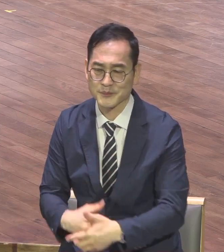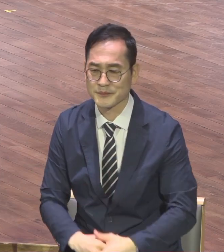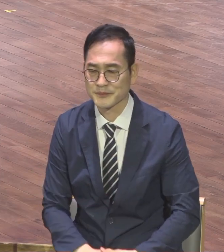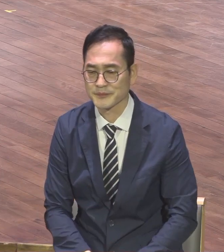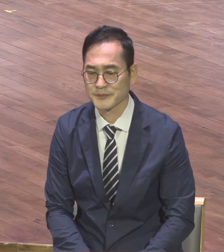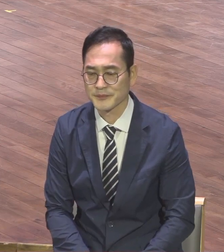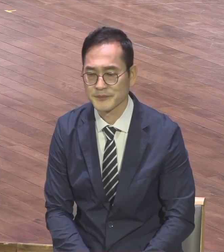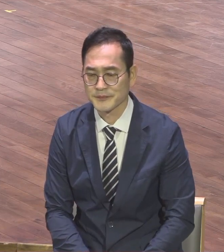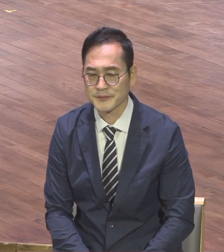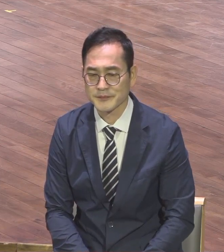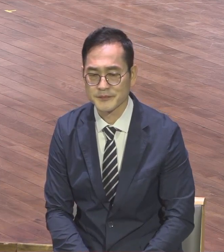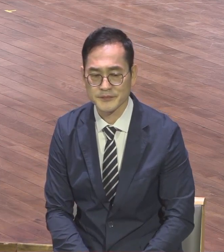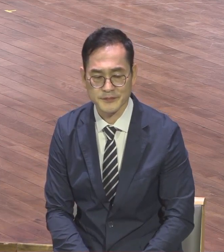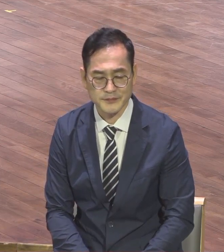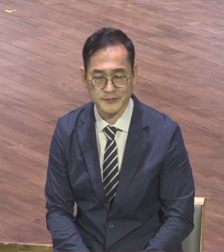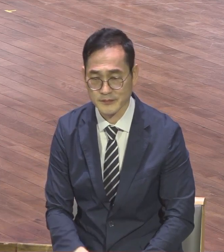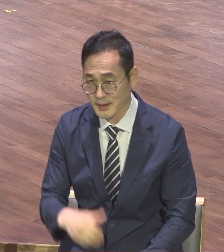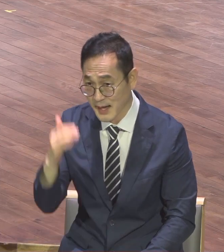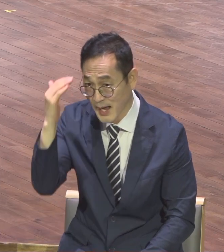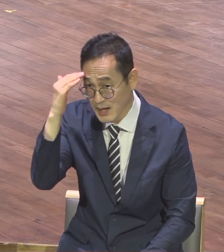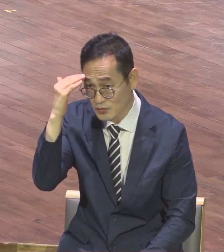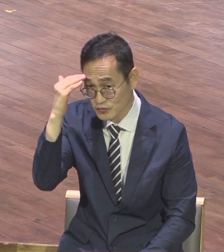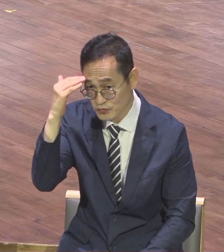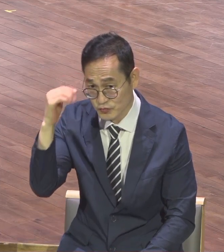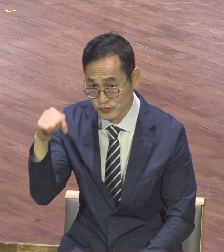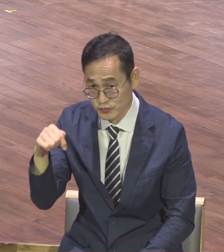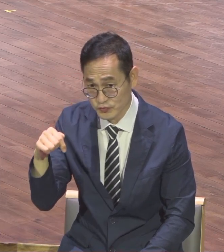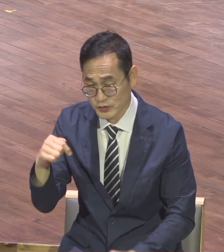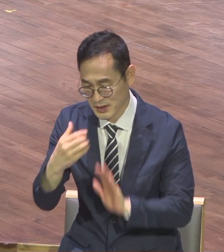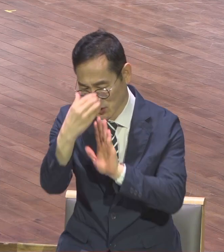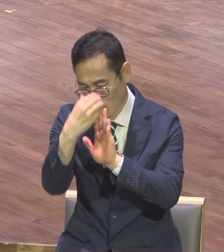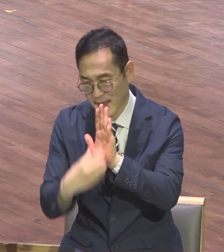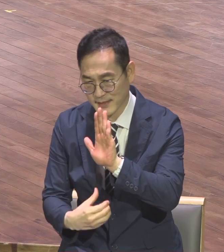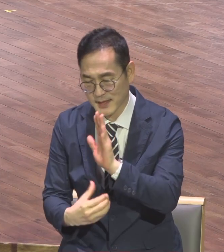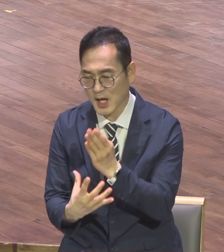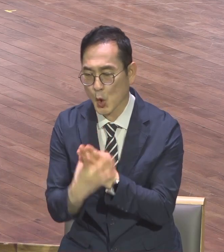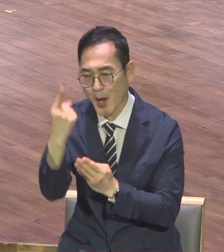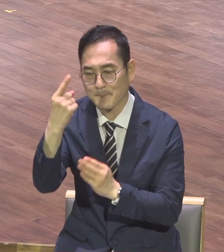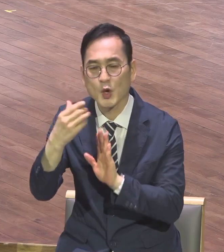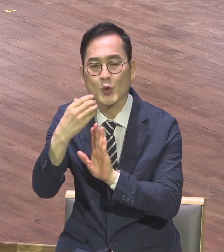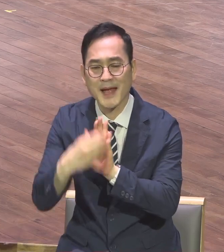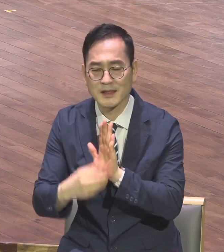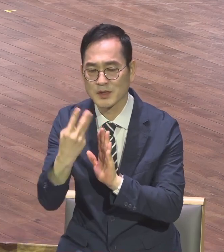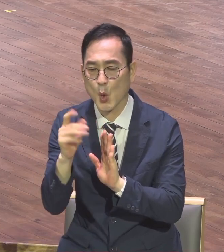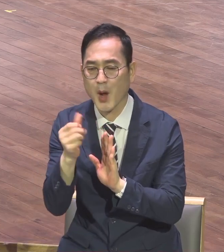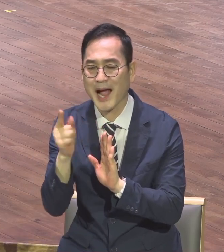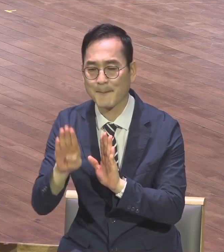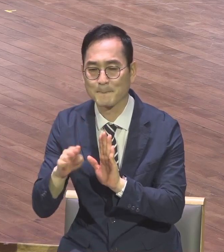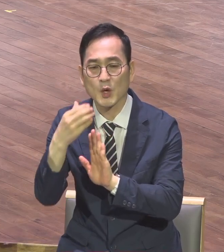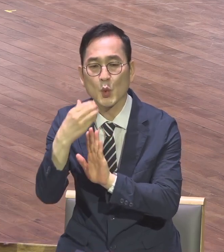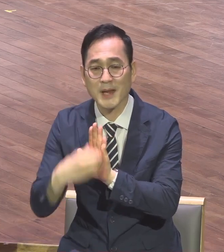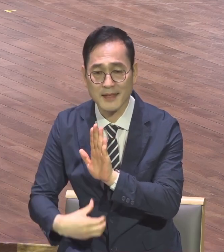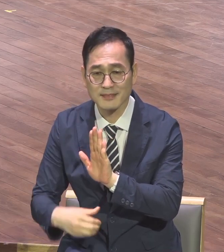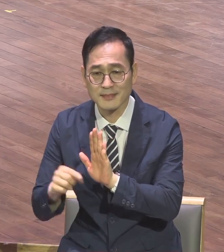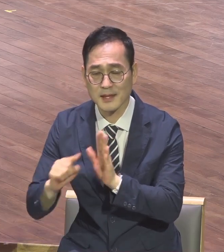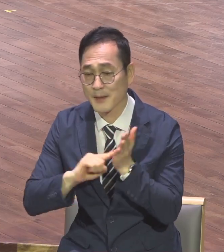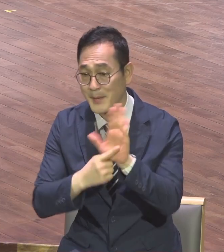있어요, 지금. 우리나라 대표적인 교단인 통합직에서 그렇게 발표를